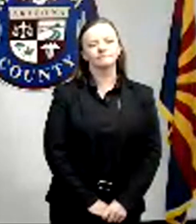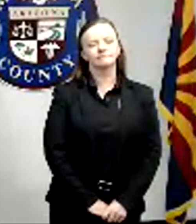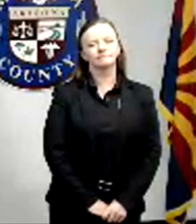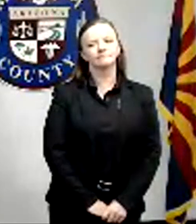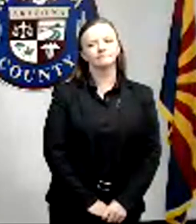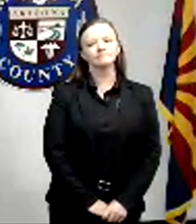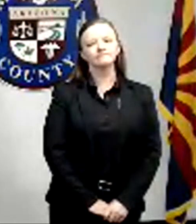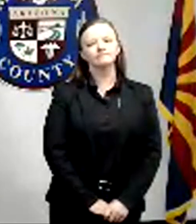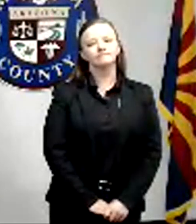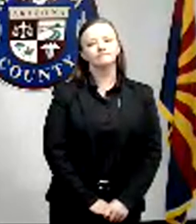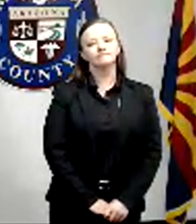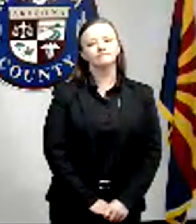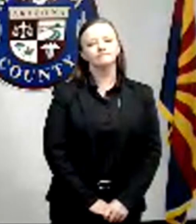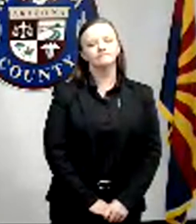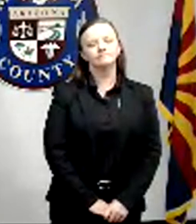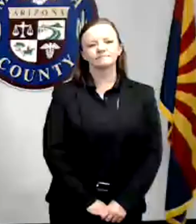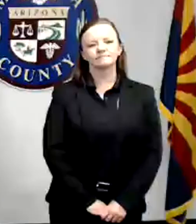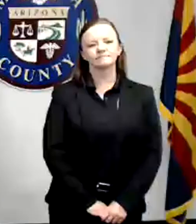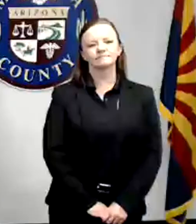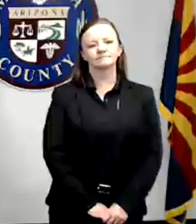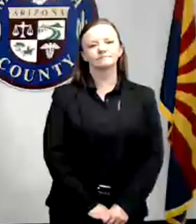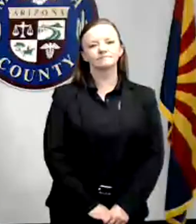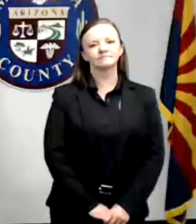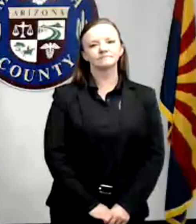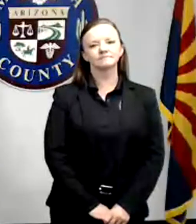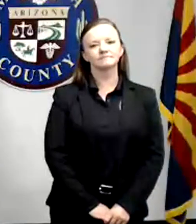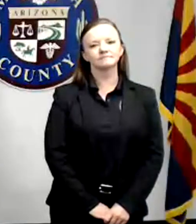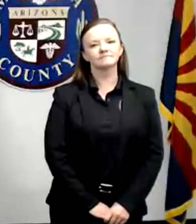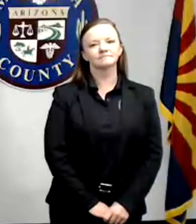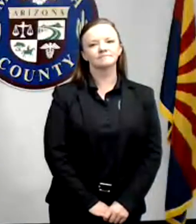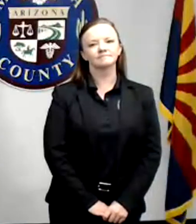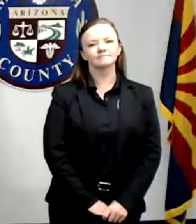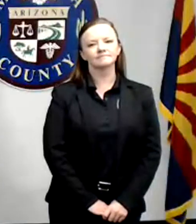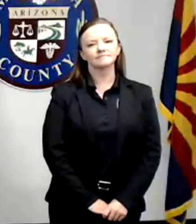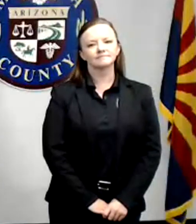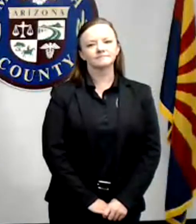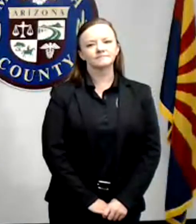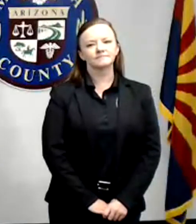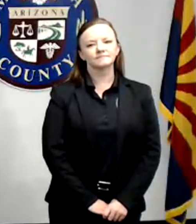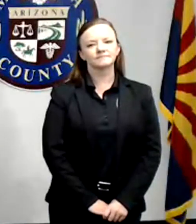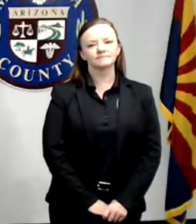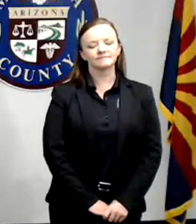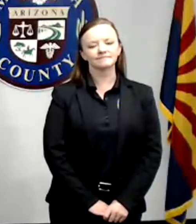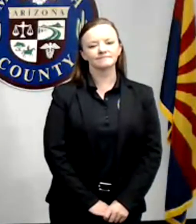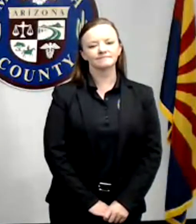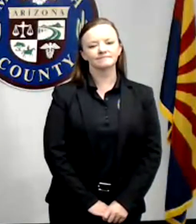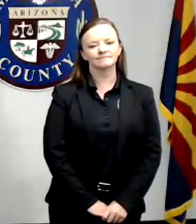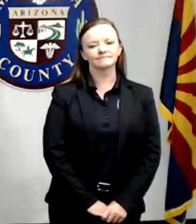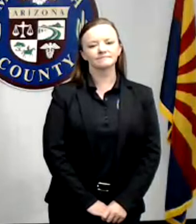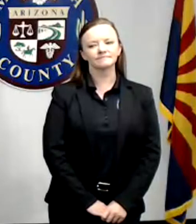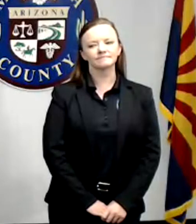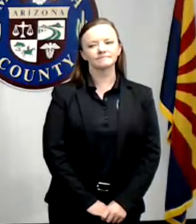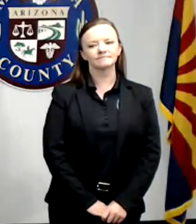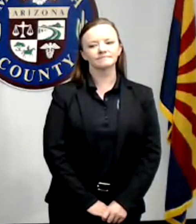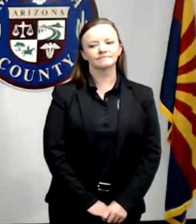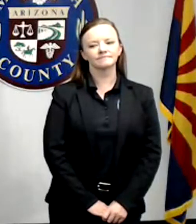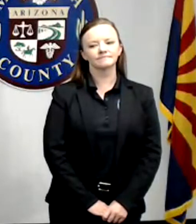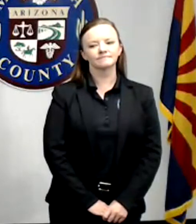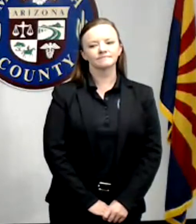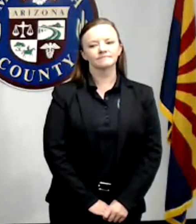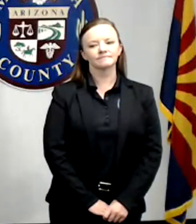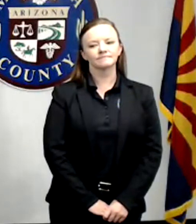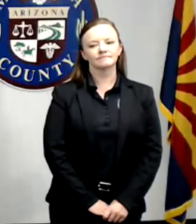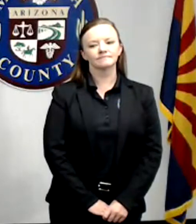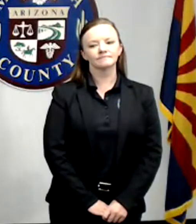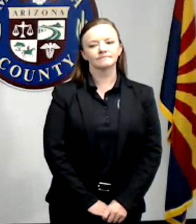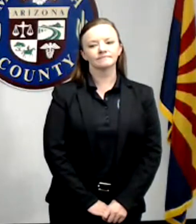semanas. De la misma manera, una vez que empiecen a bajar, con referencia a cómo se trata eso con las personas de la tercera edad o los grupos de alto riesgo,